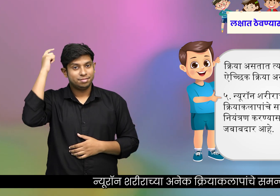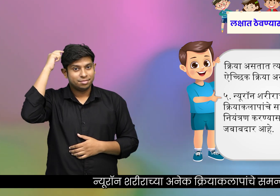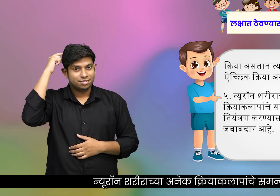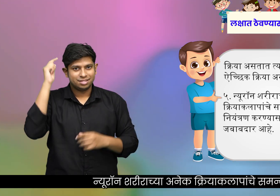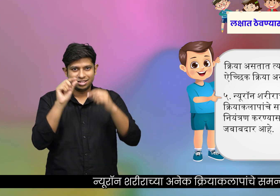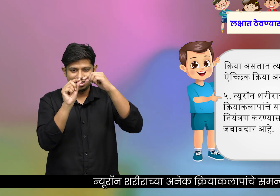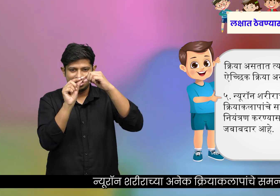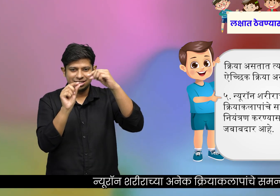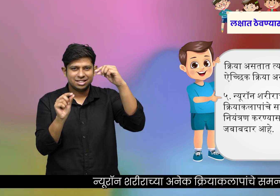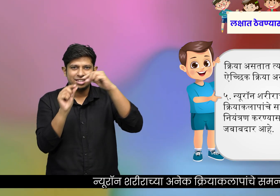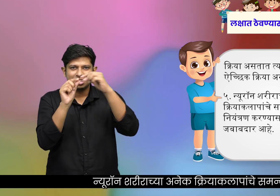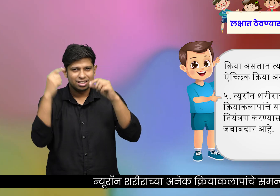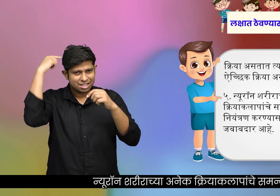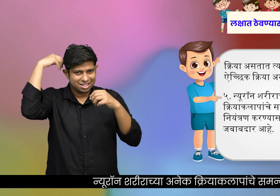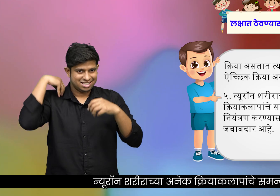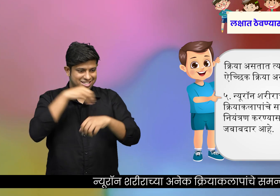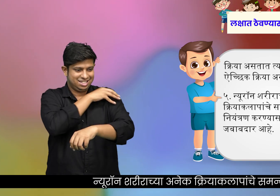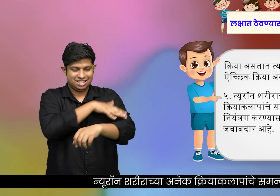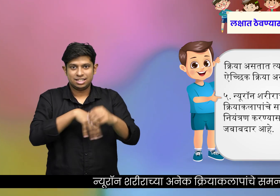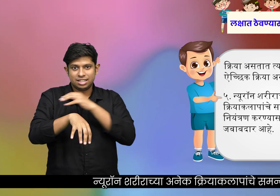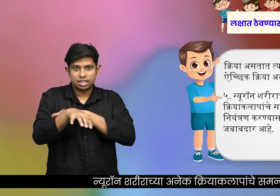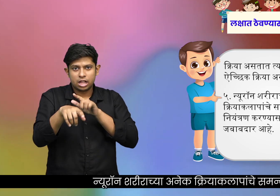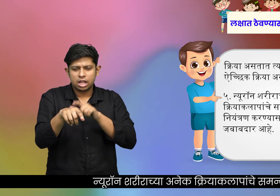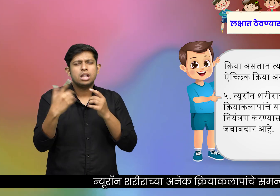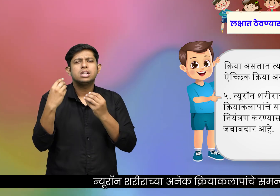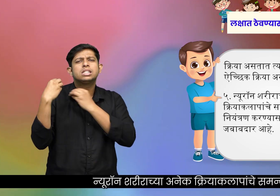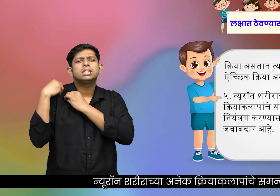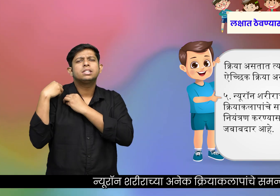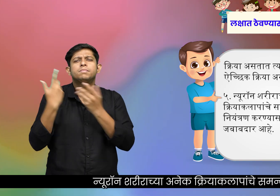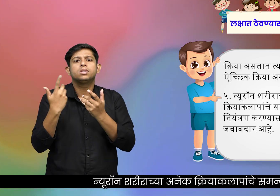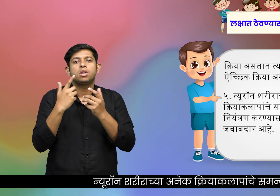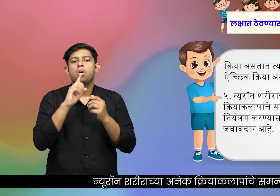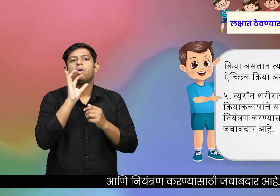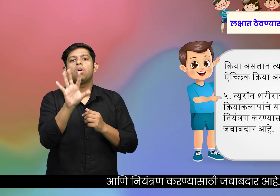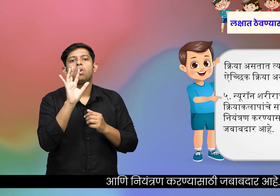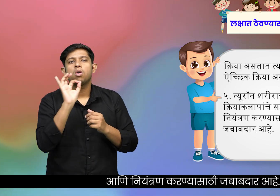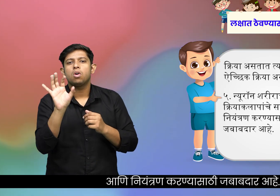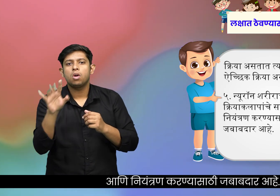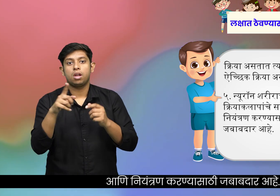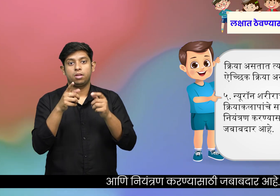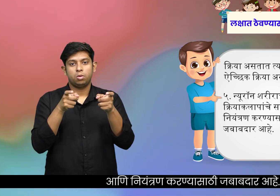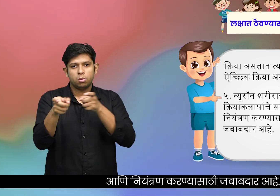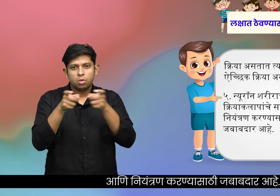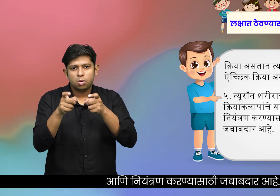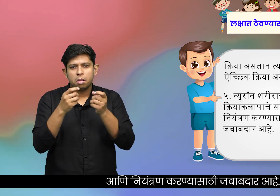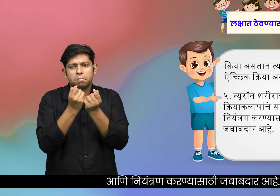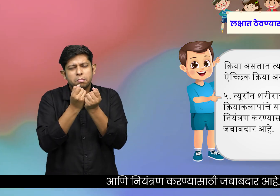न्यूरॉन शरीराच्या अनेक क्रियाकलापाचे समन्वय आणि नियंत्रण करण्यासाठी जबाबदार